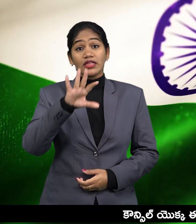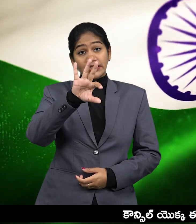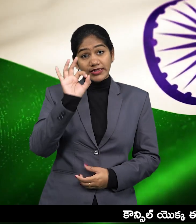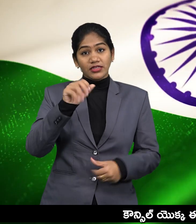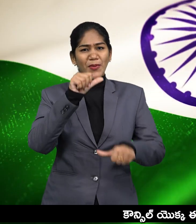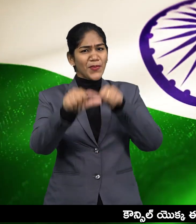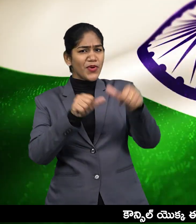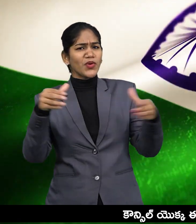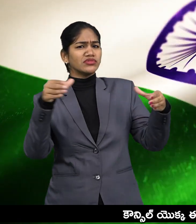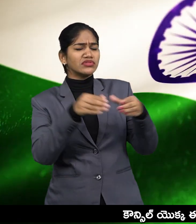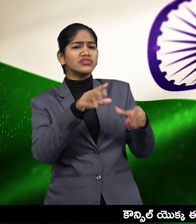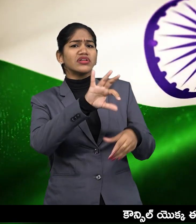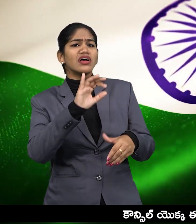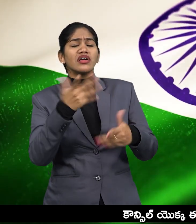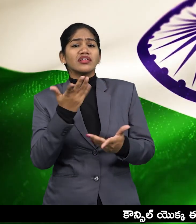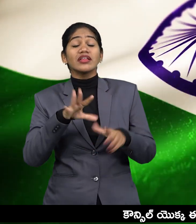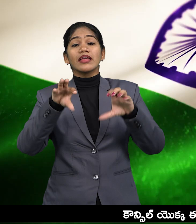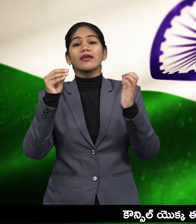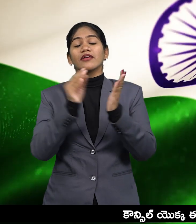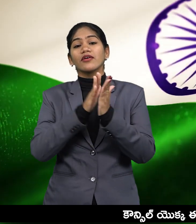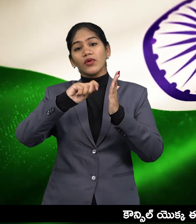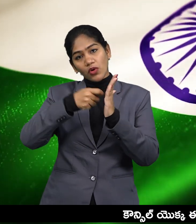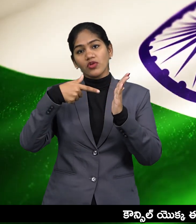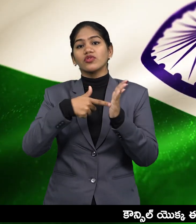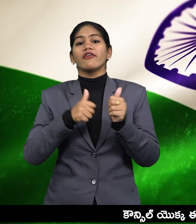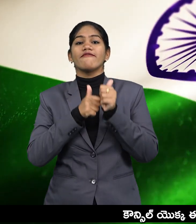కౌన్సిల్ యొక్క ఈ నియామక ప్రక్రియ రాజ్యాంగబద్ధమైంది.